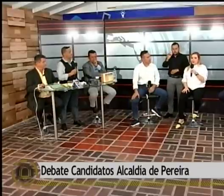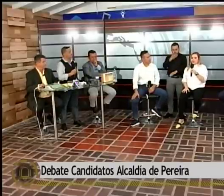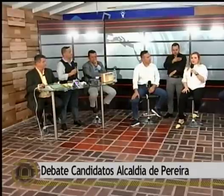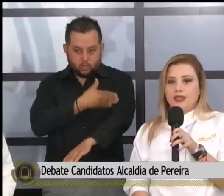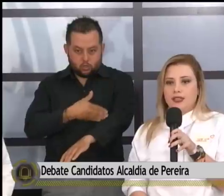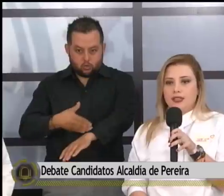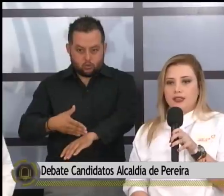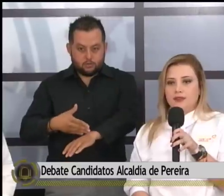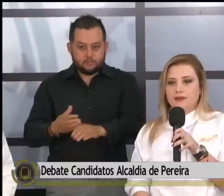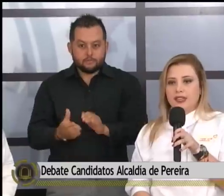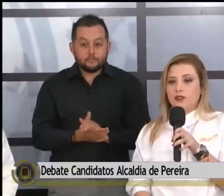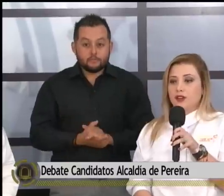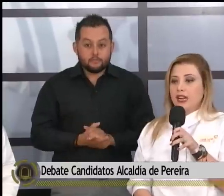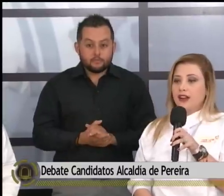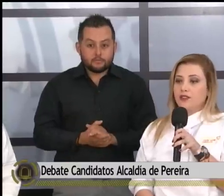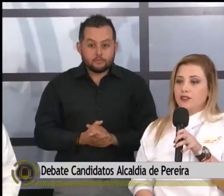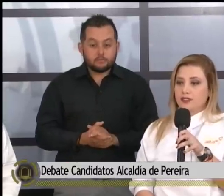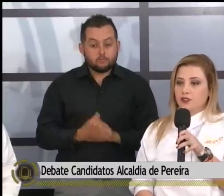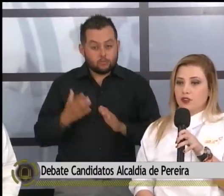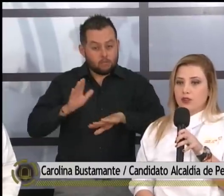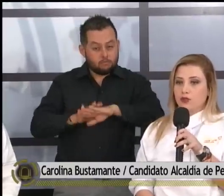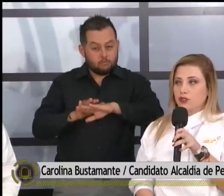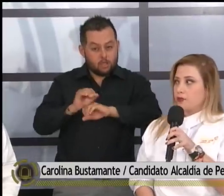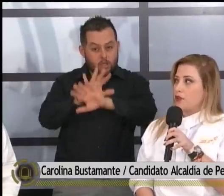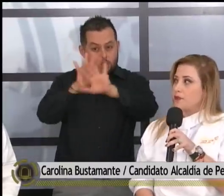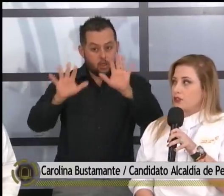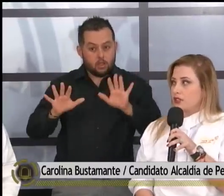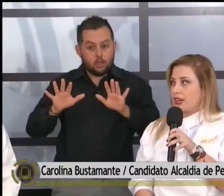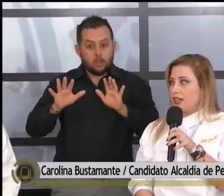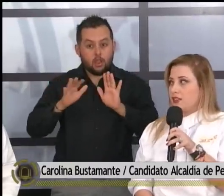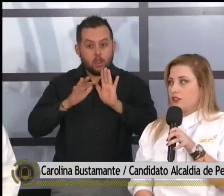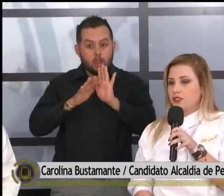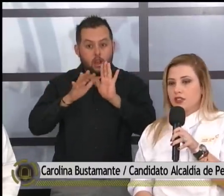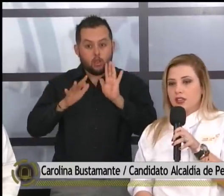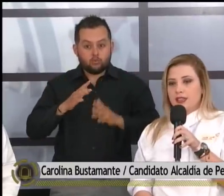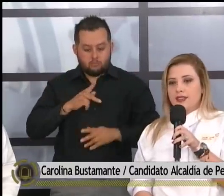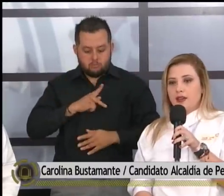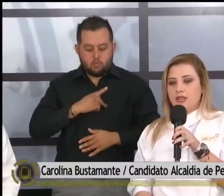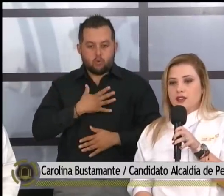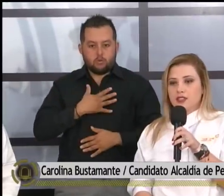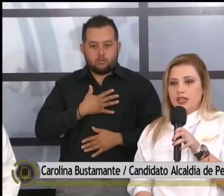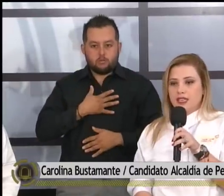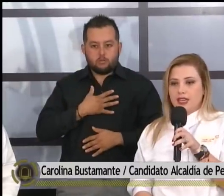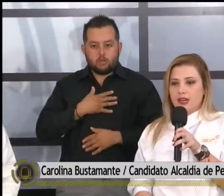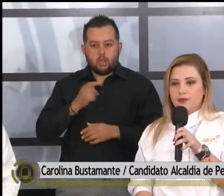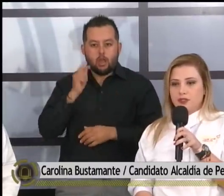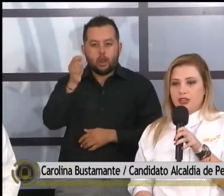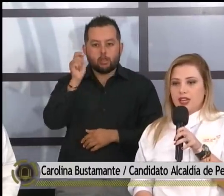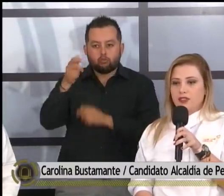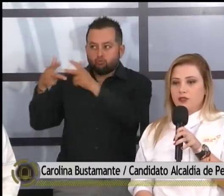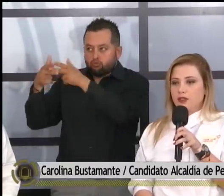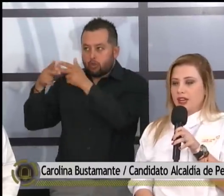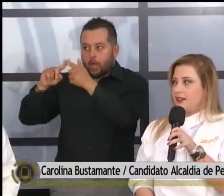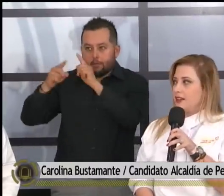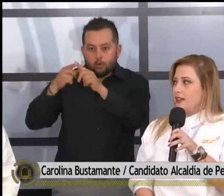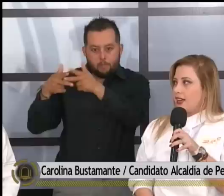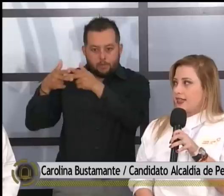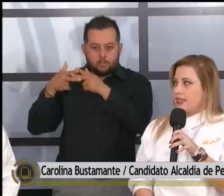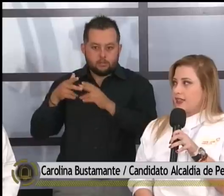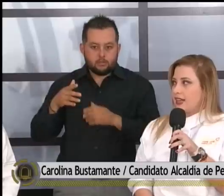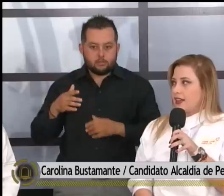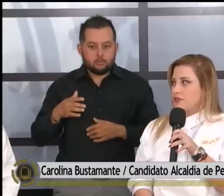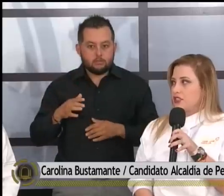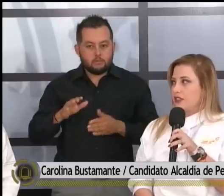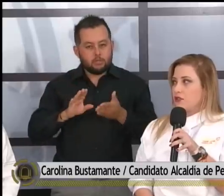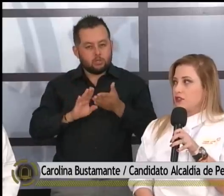pesos. Dejo claro, son recursos propios, créditos de amigos que le quieren apostar. Nunca